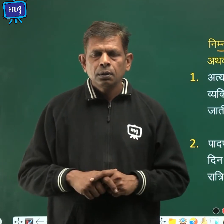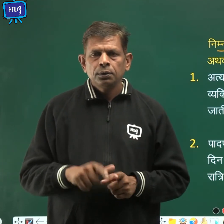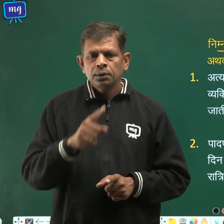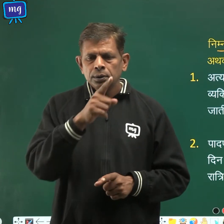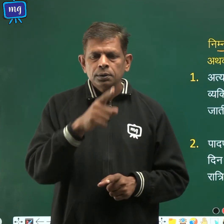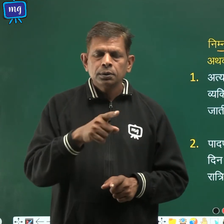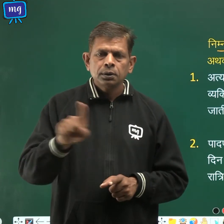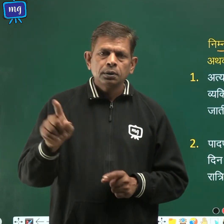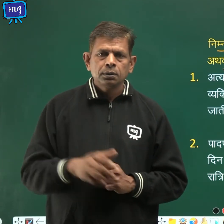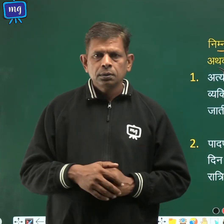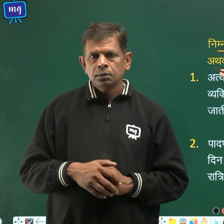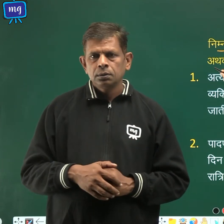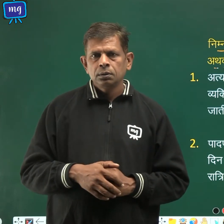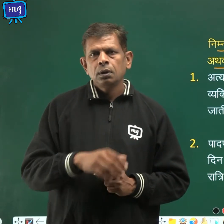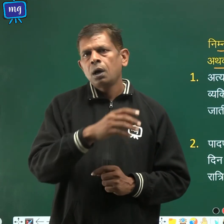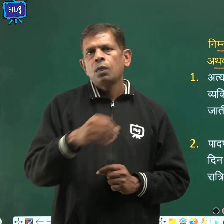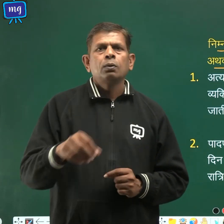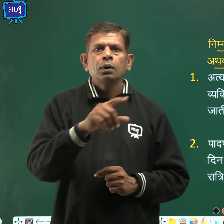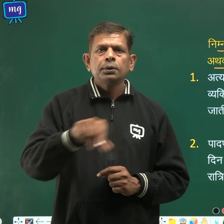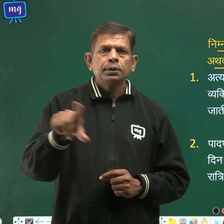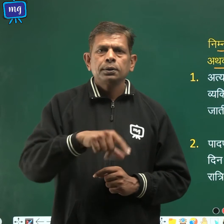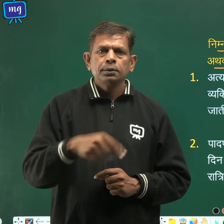सत्य है अथवा असत्य?